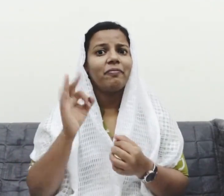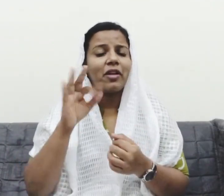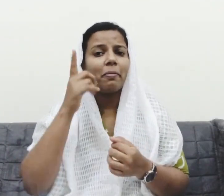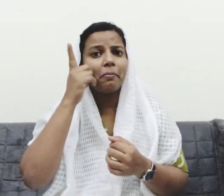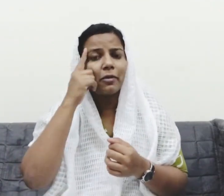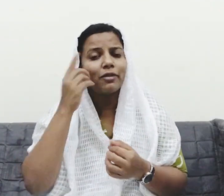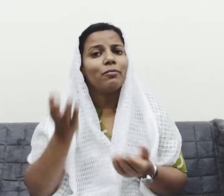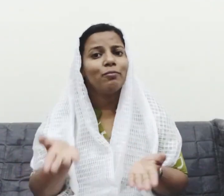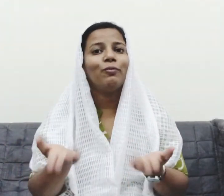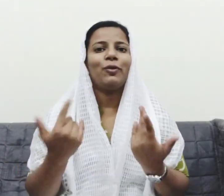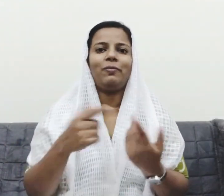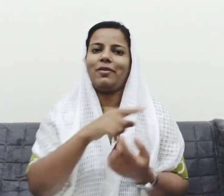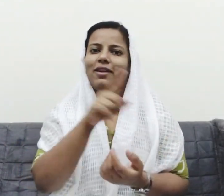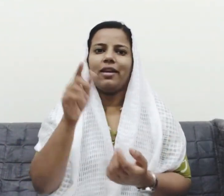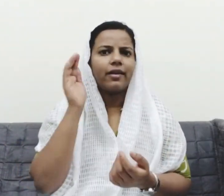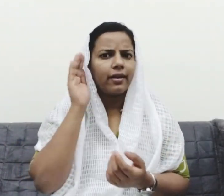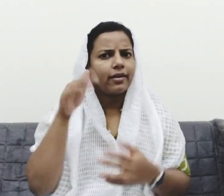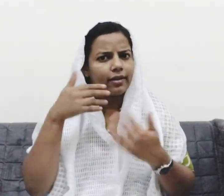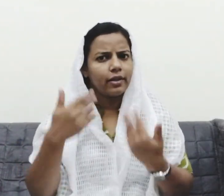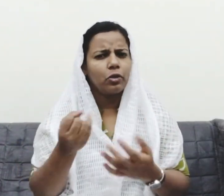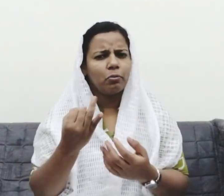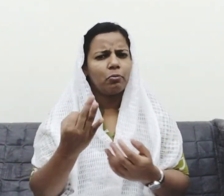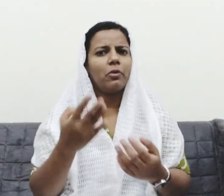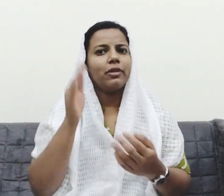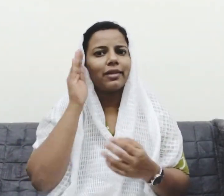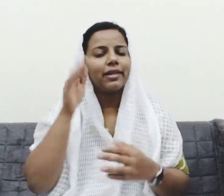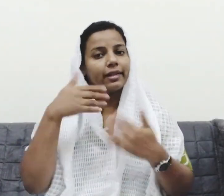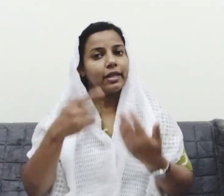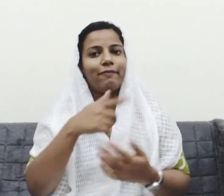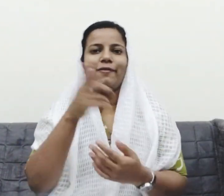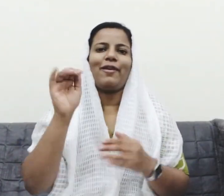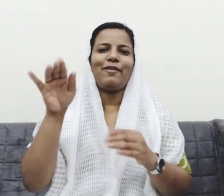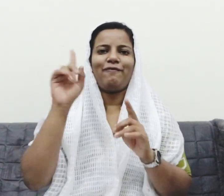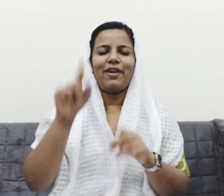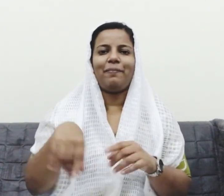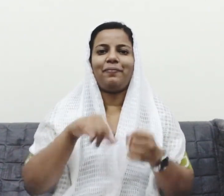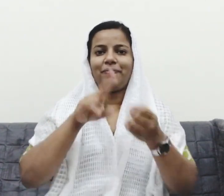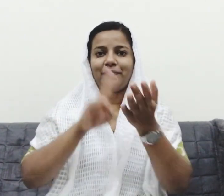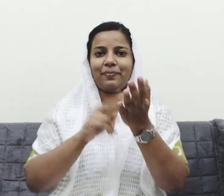ഇതൊക്കെ മനസ്സിലാക്കാൻ കഴിയുമല്ലോ. അതുകൊണ്ട് നിങ്ങൾ കേൾക്കുക, പല പ്രാവശ്യം കേൾക്കുക, അവർക്കൂടെ അയച്ചു കൊടുക്കുക. സംഖ്യാപുസ്തകം